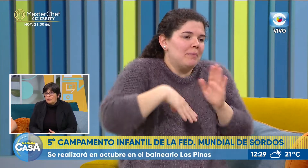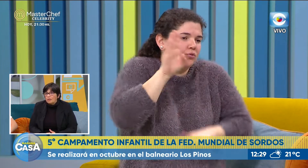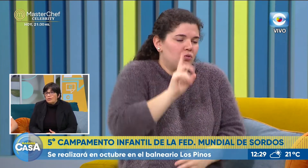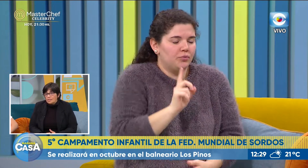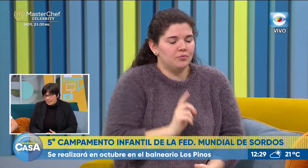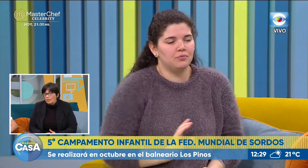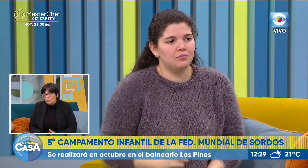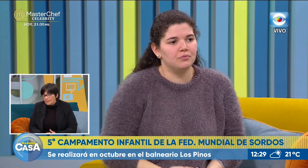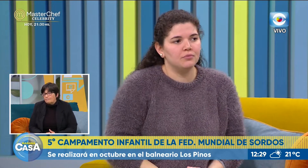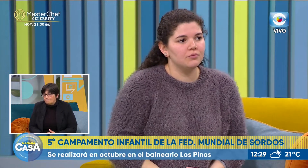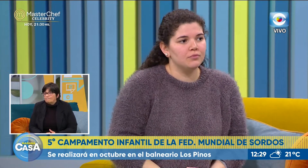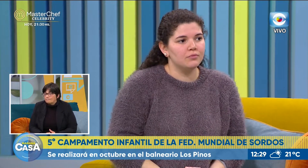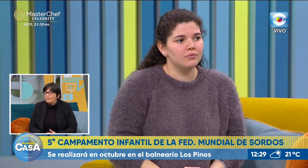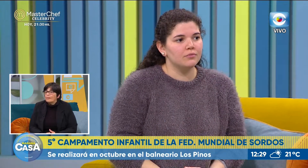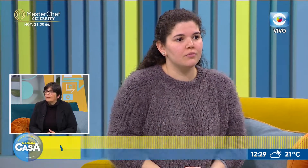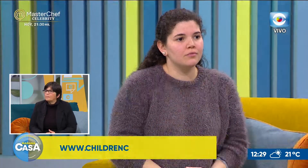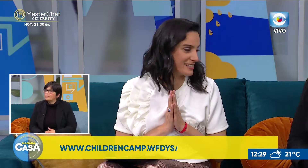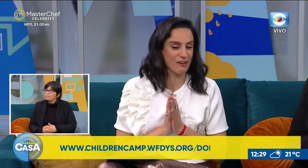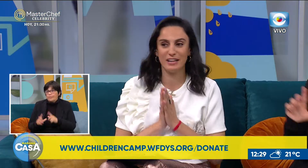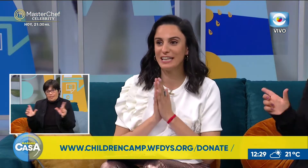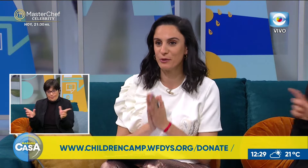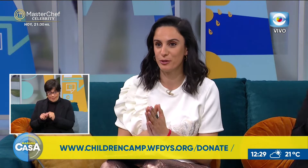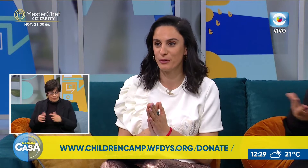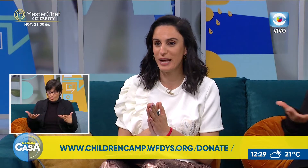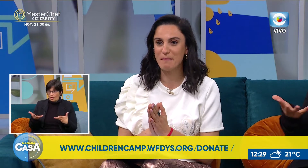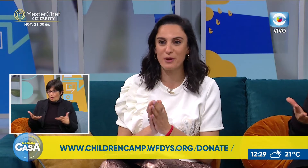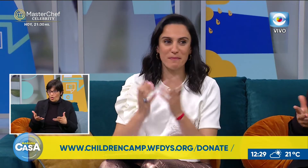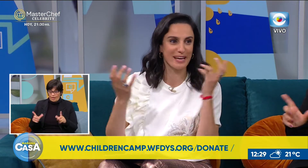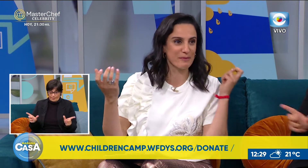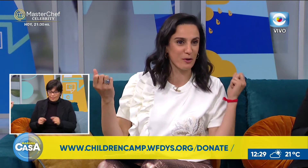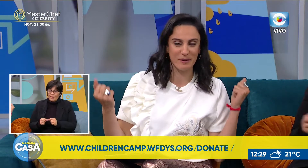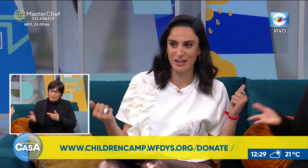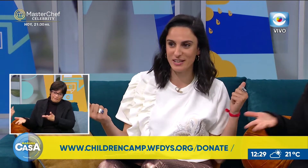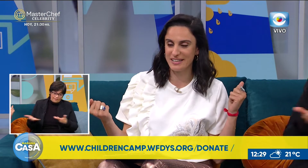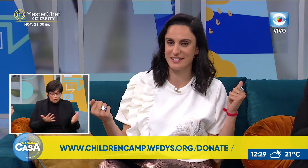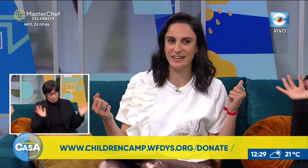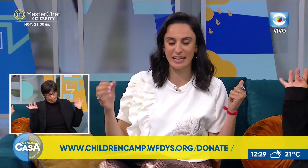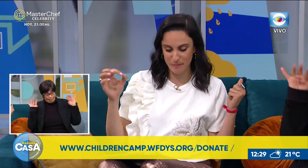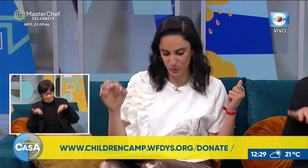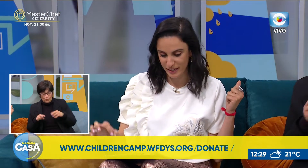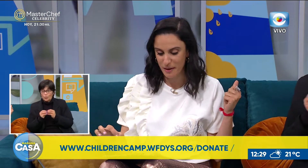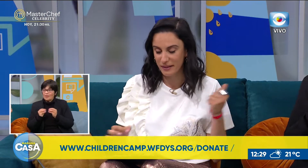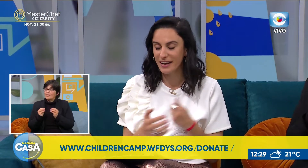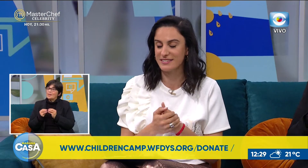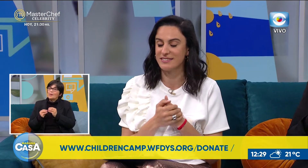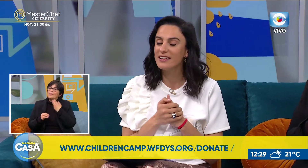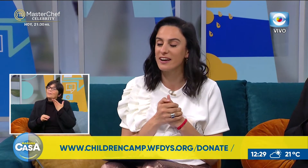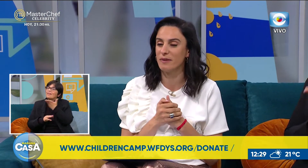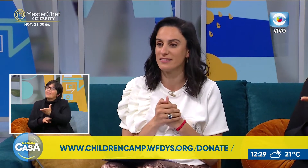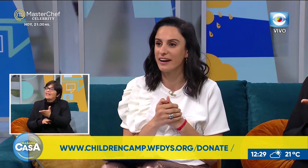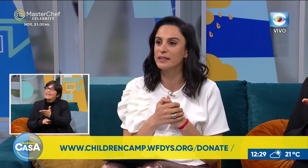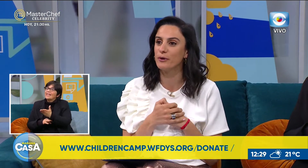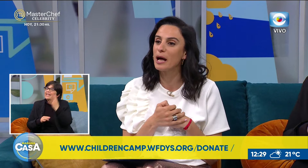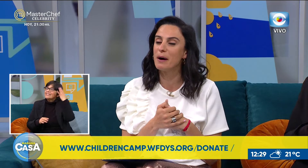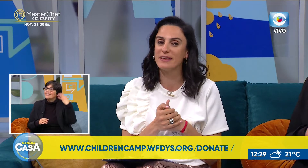necesitamos más. Tenemos que cerrar. Es el final de nuestro programa. Voy a invitar a mis compañeros a que se acerquen y me gustaría pedirle a Cecilia